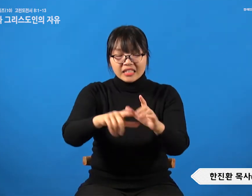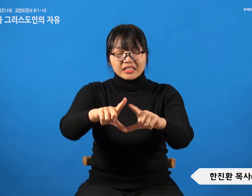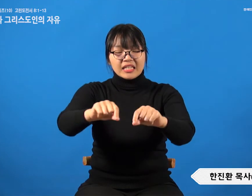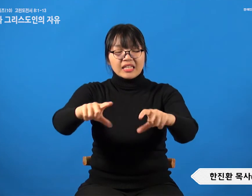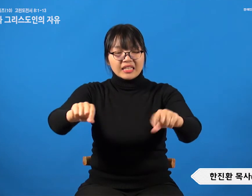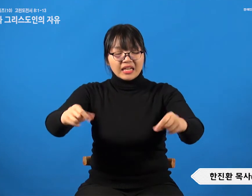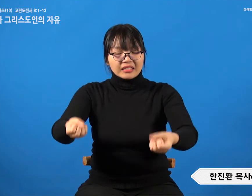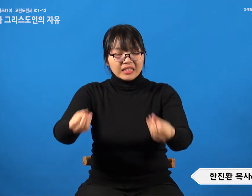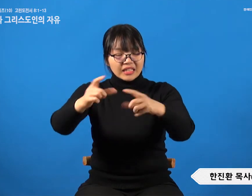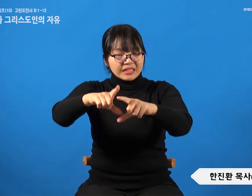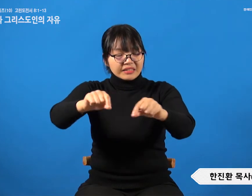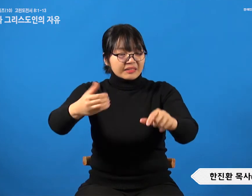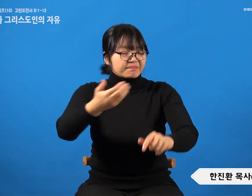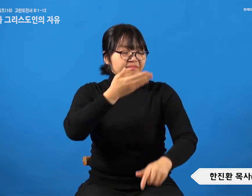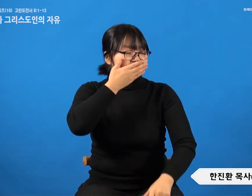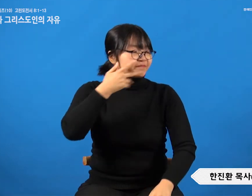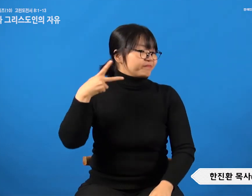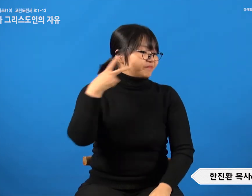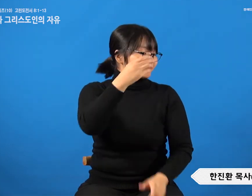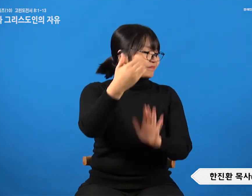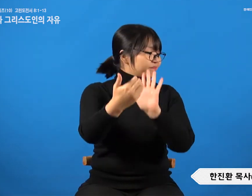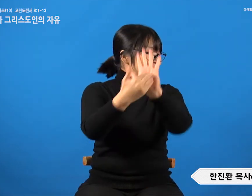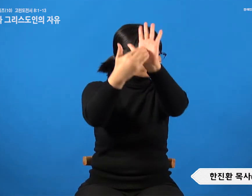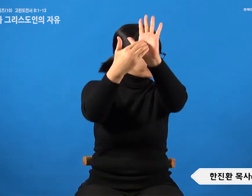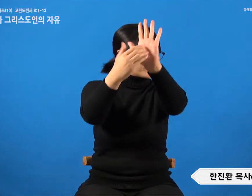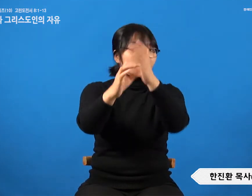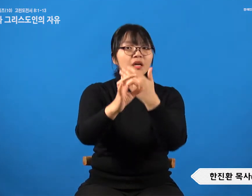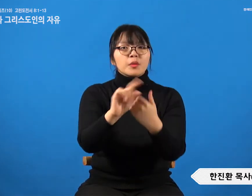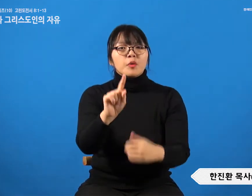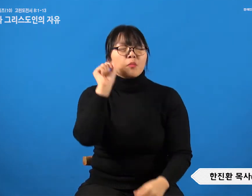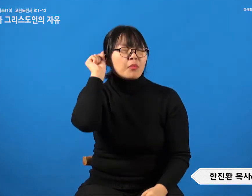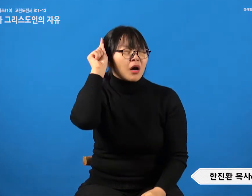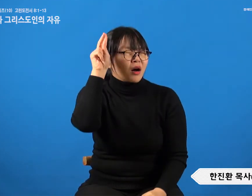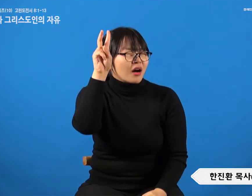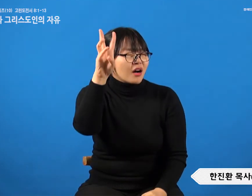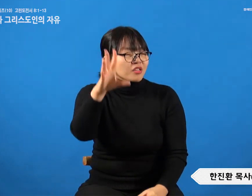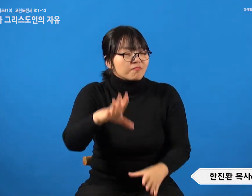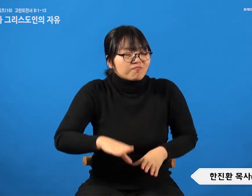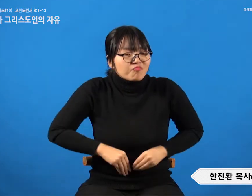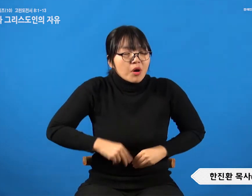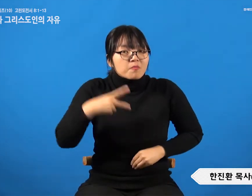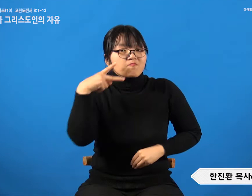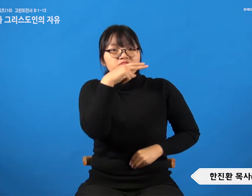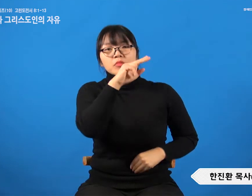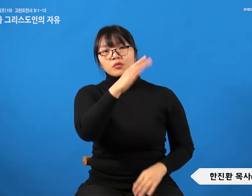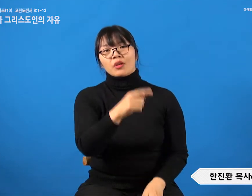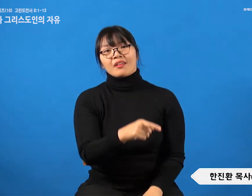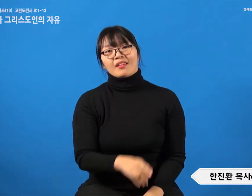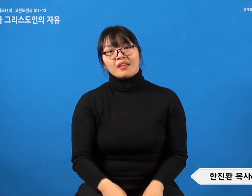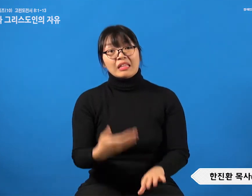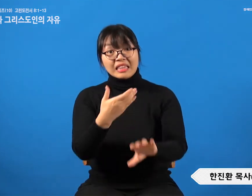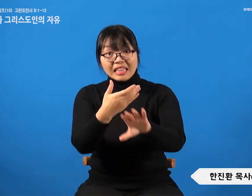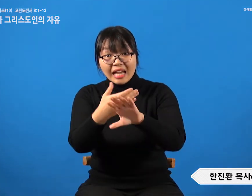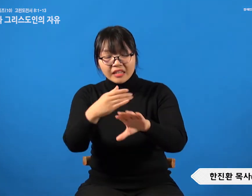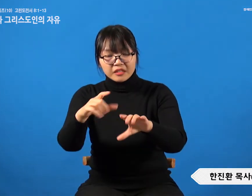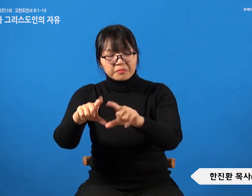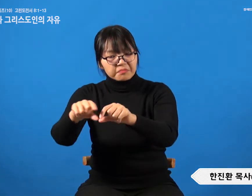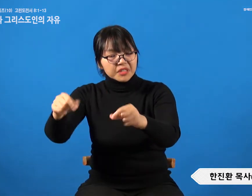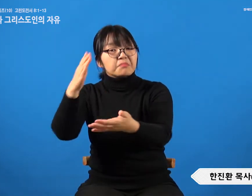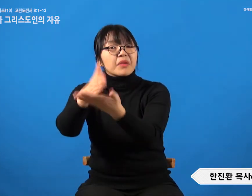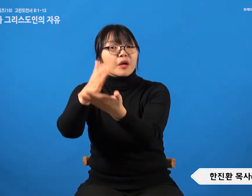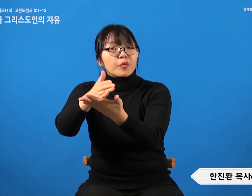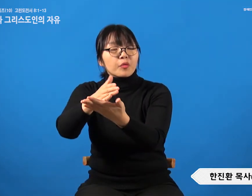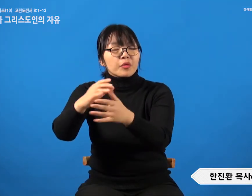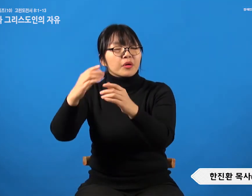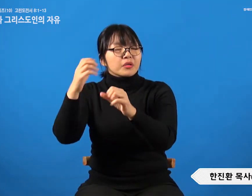굶어야 합니다. 다 예수 안 믿는데 혼자서 예수 믿는데 명절에 다른 음식은 없습니다.